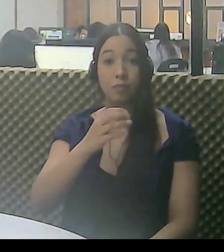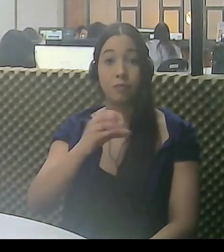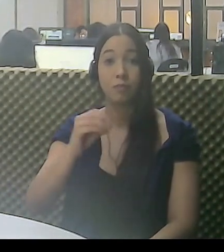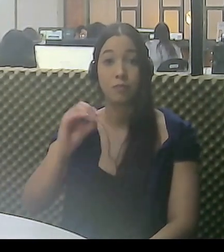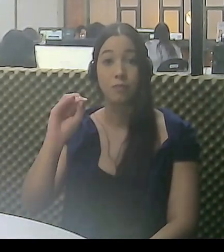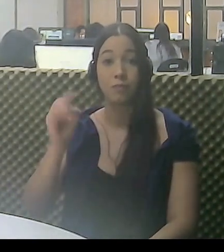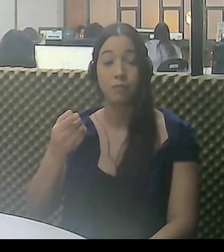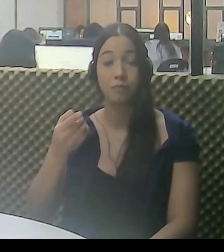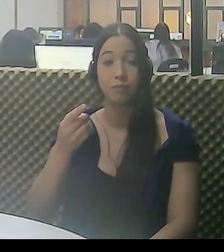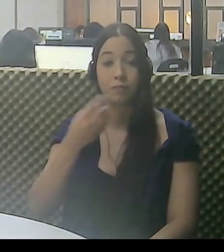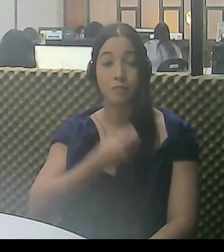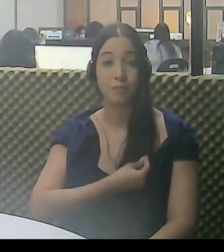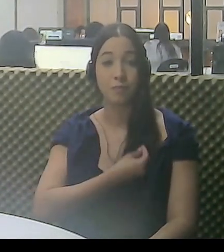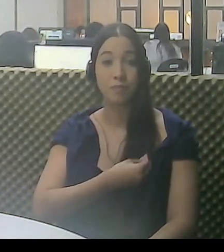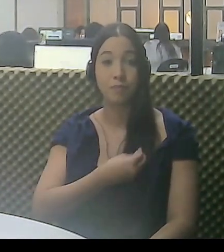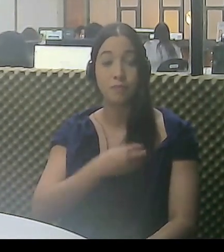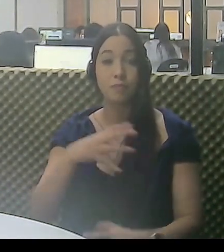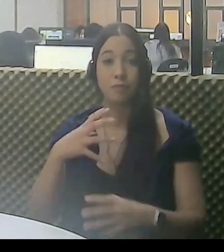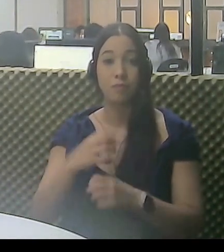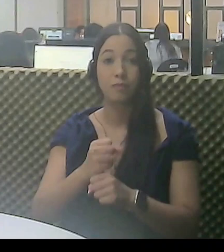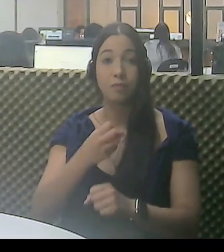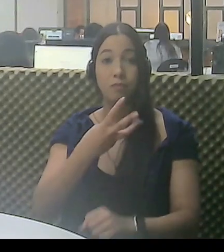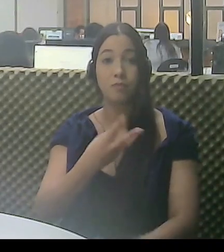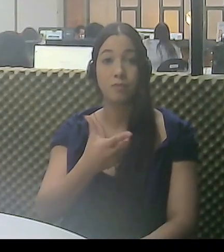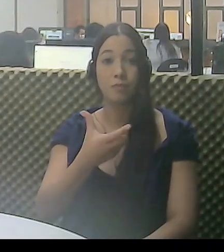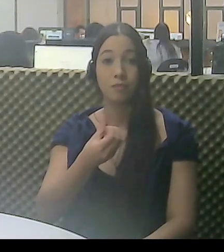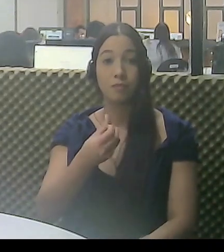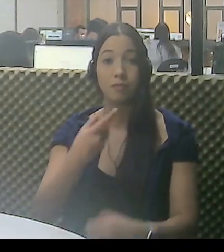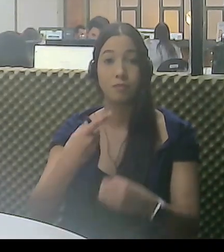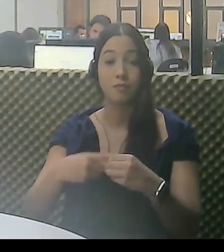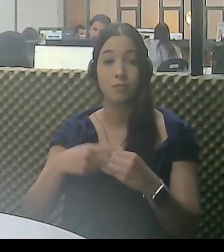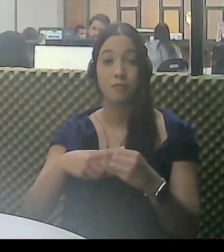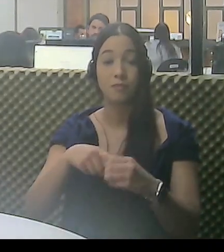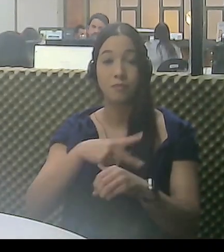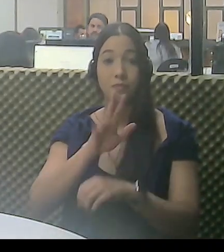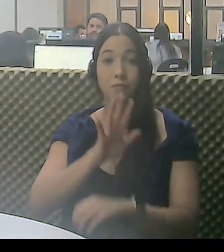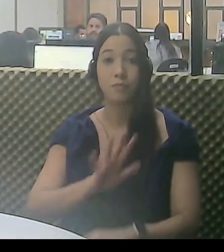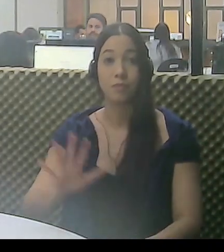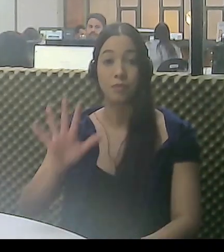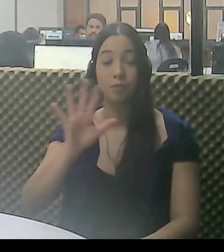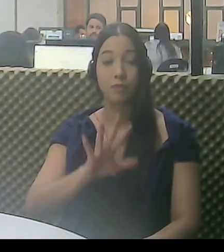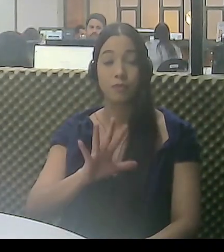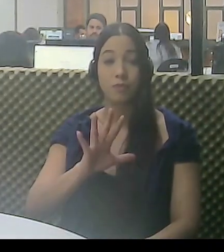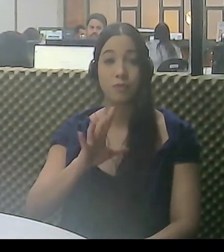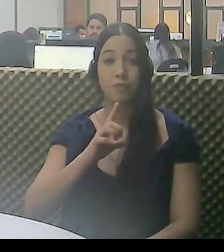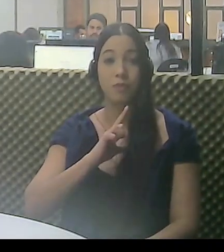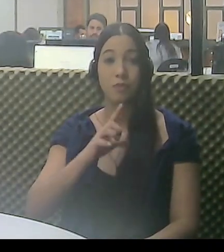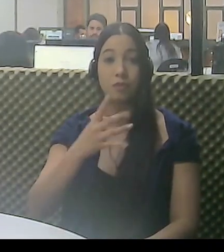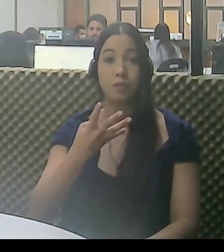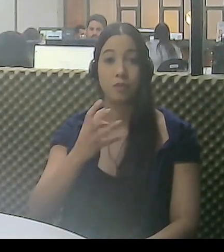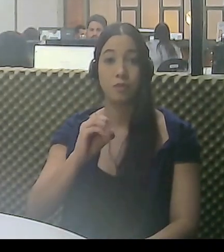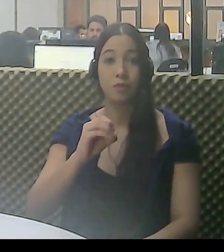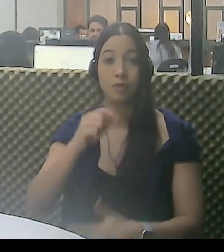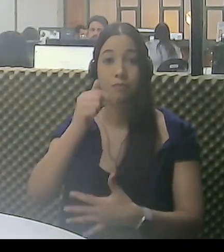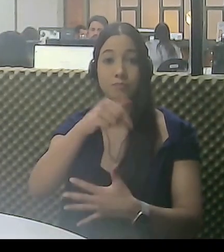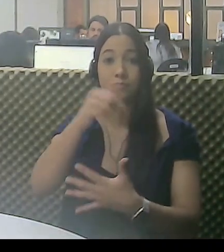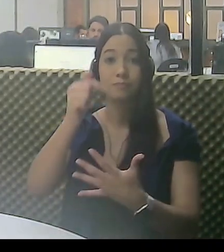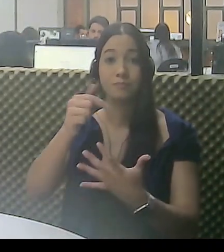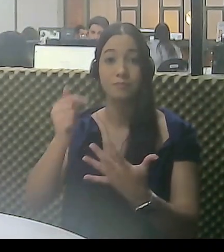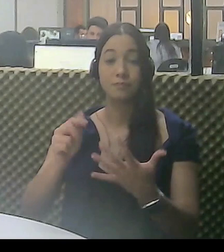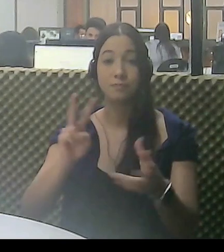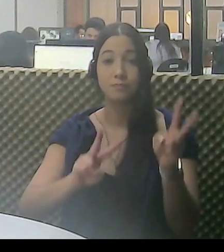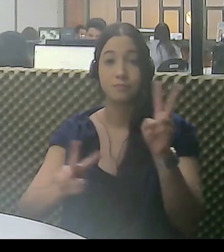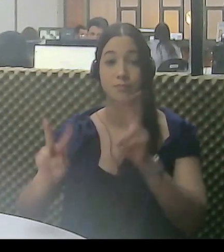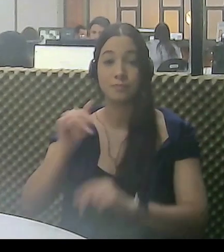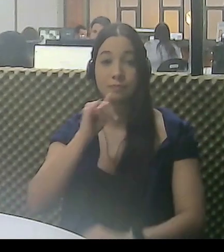habitantes, totalizando 326 cidades do país. Ao todo foram considerados 40 indicadores que avaliam